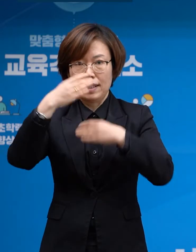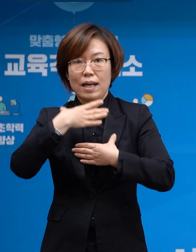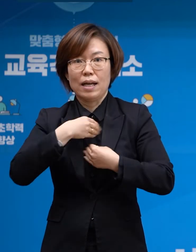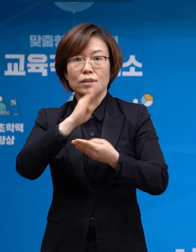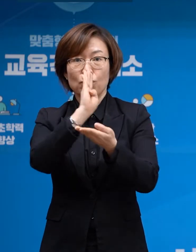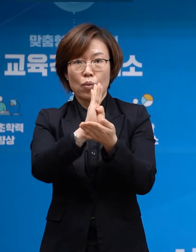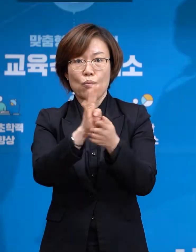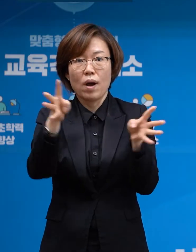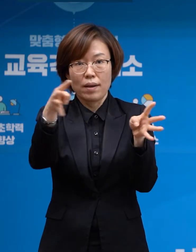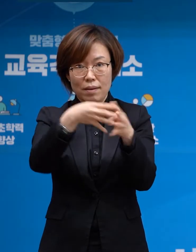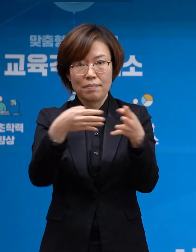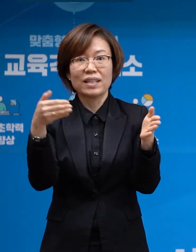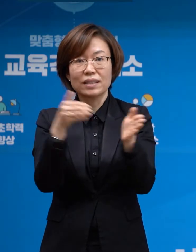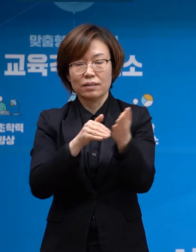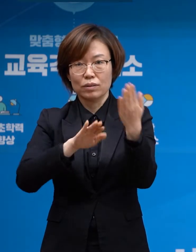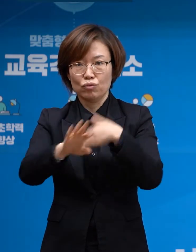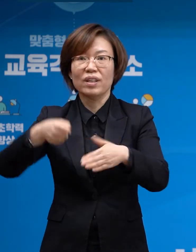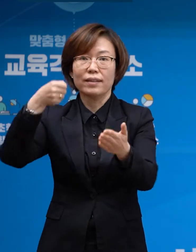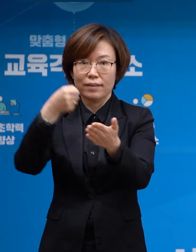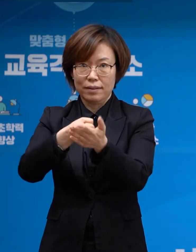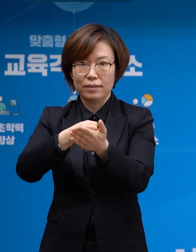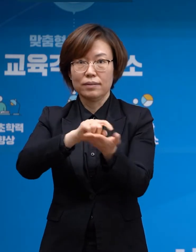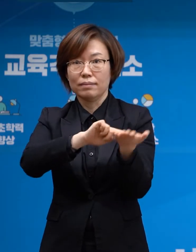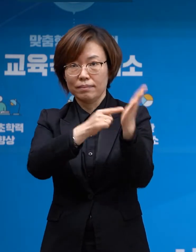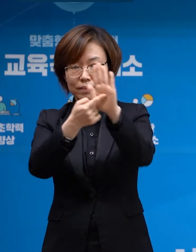중앙재난안전대책본부와 협의를 통해 결정되었습니다.